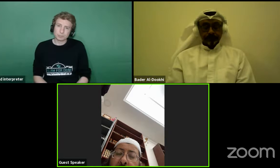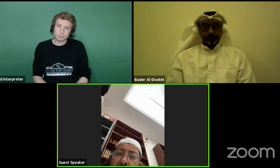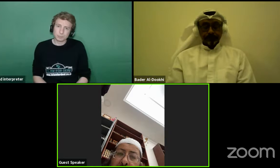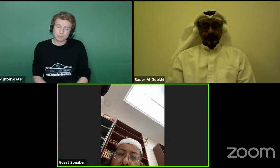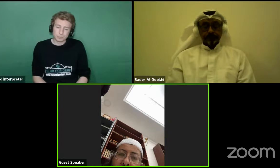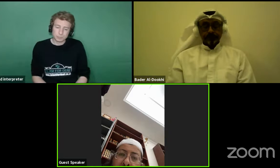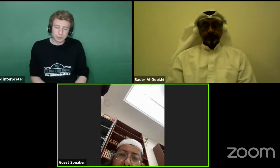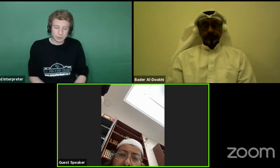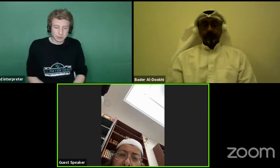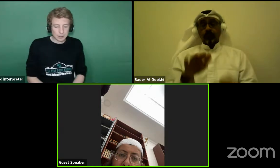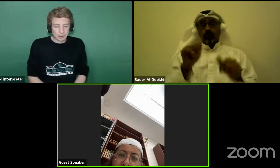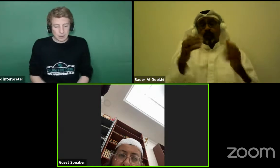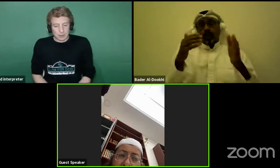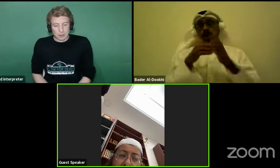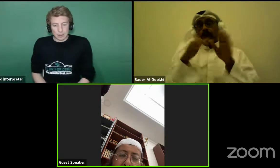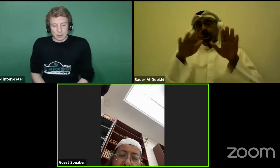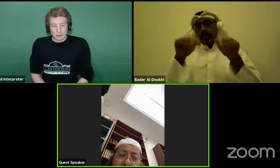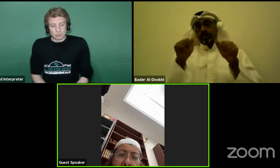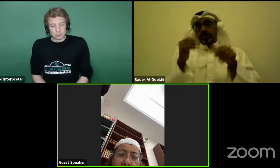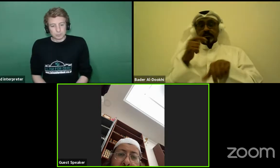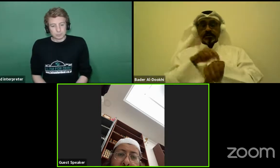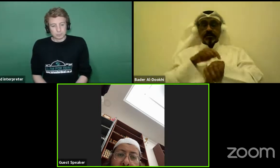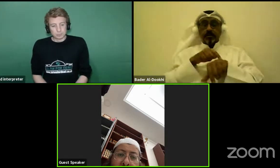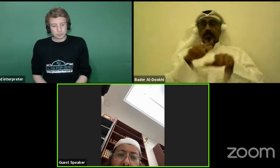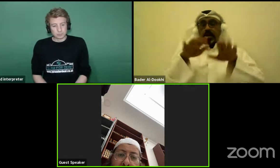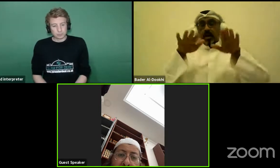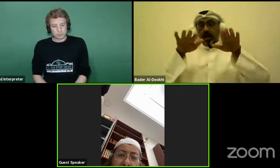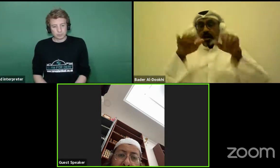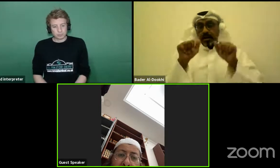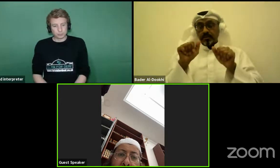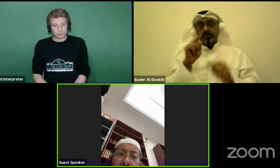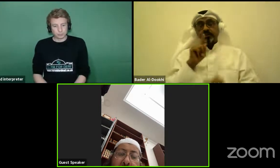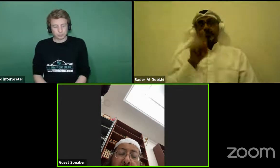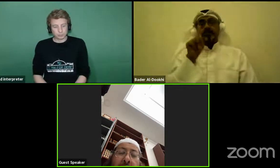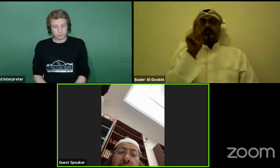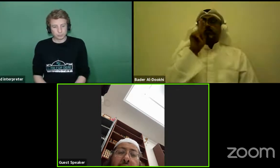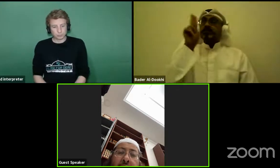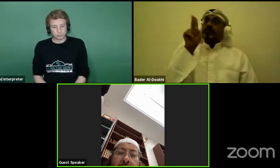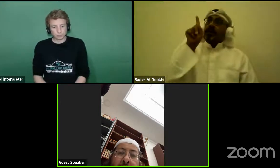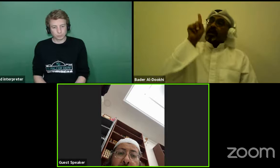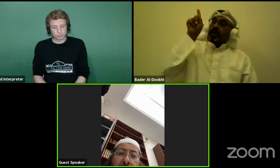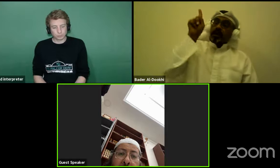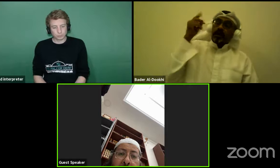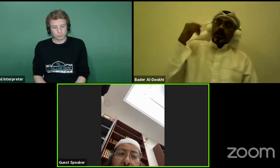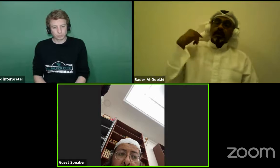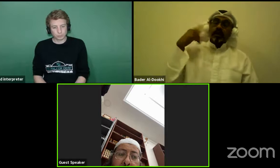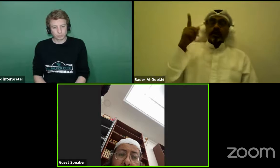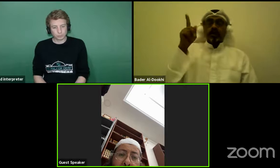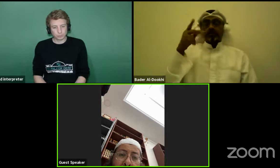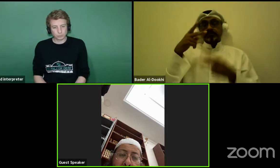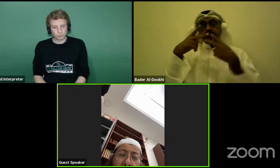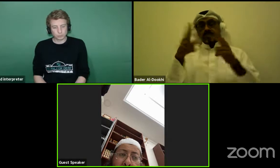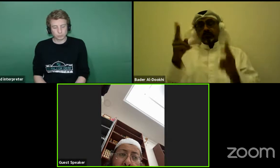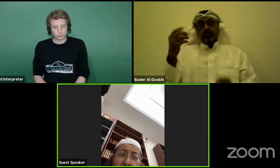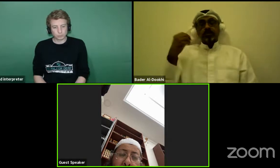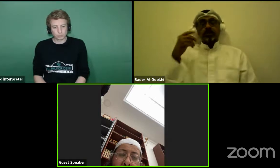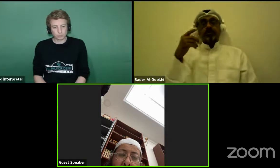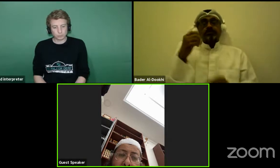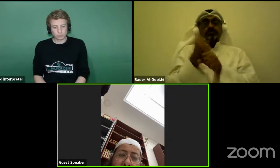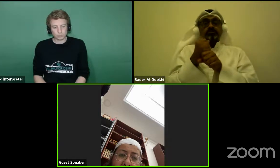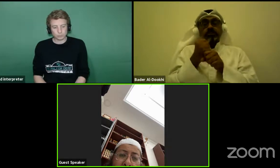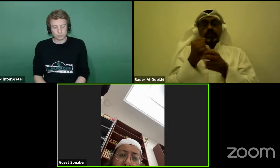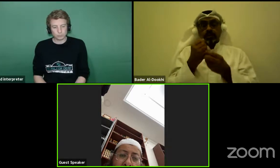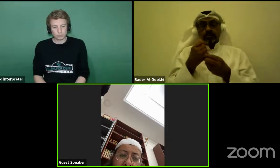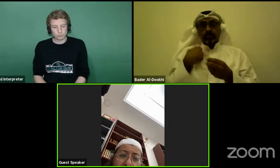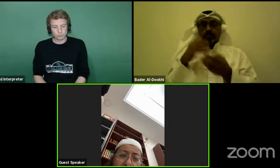نكتفي بهذا القدر لأن الوقت انتهى. نسأل الله تبارك وتعالى أن يتقبل منا ومنكم وأن يعيننا